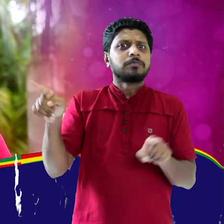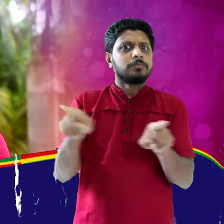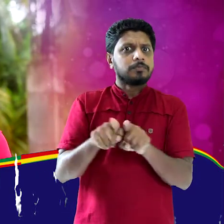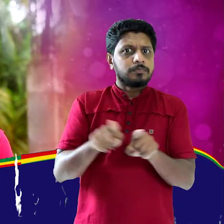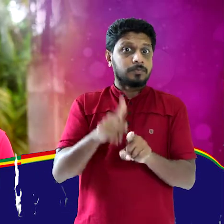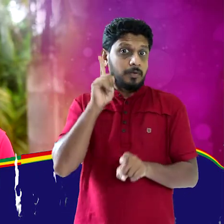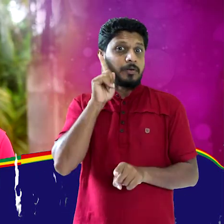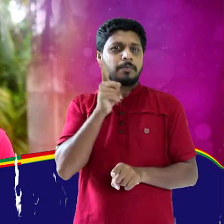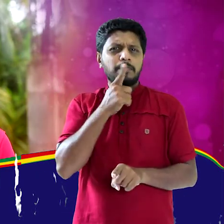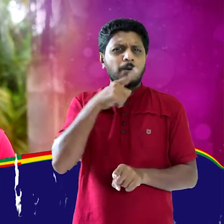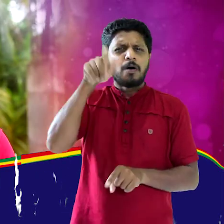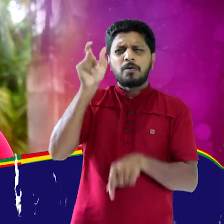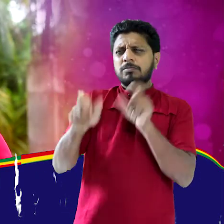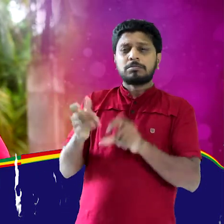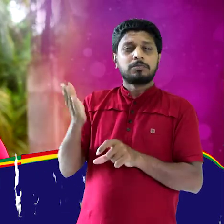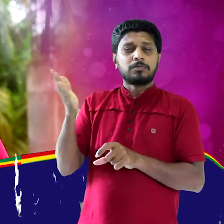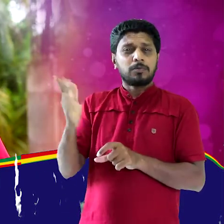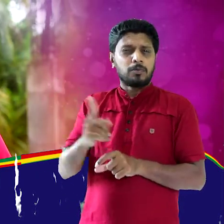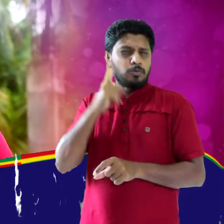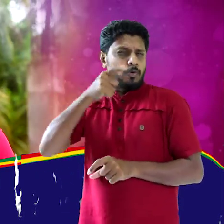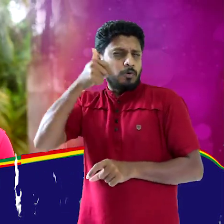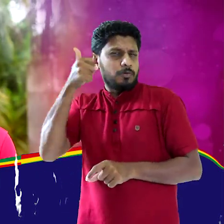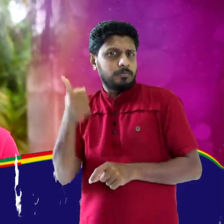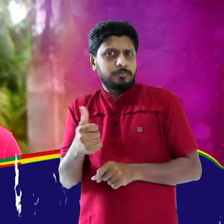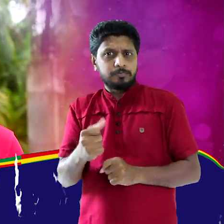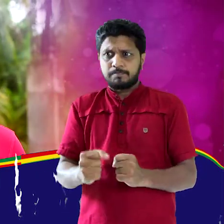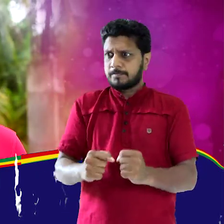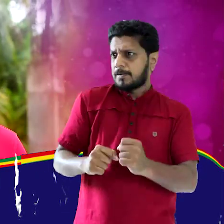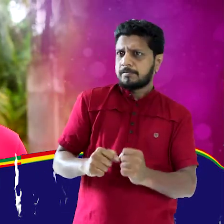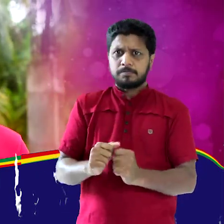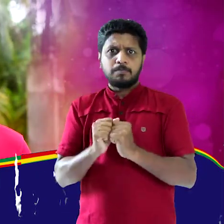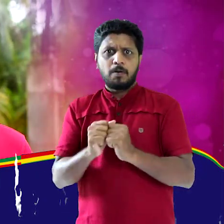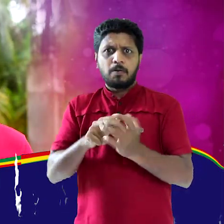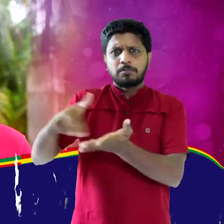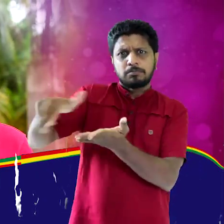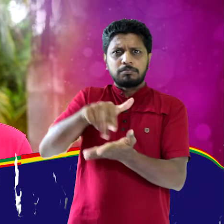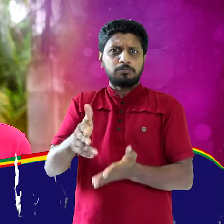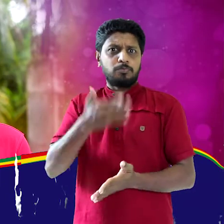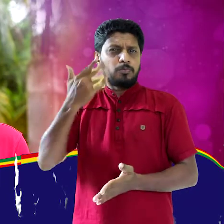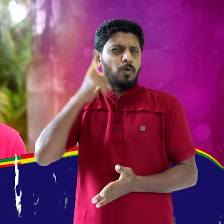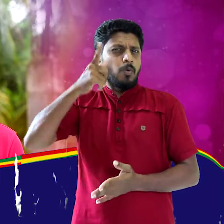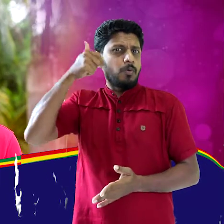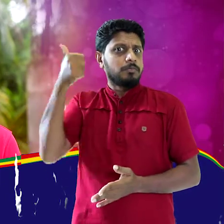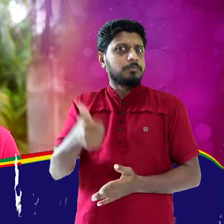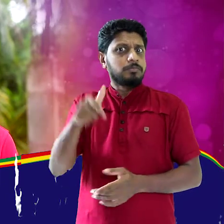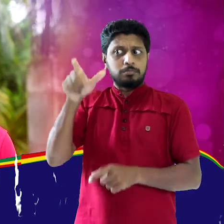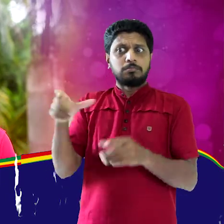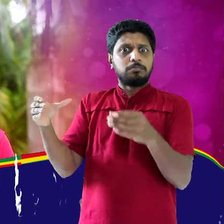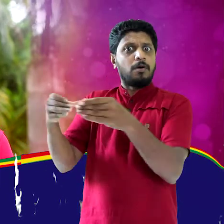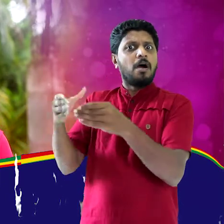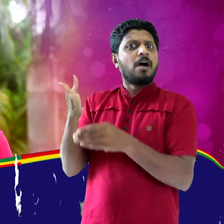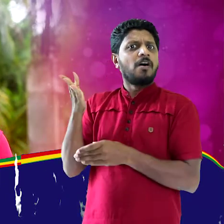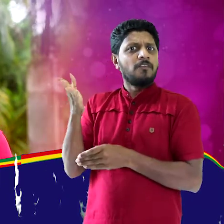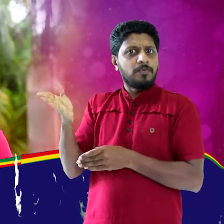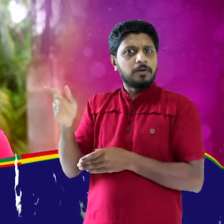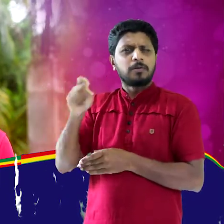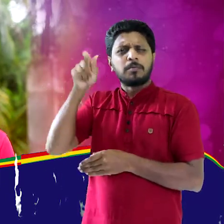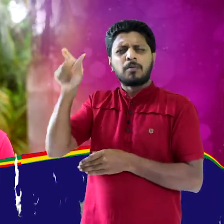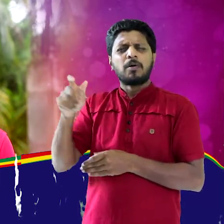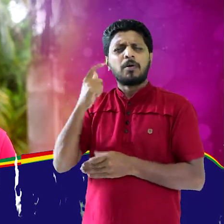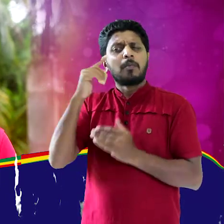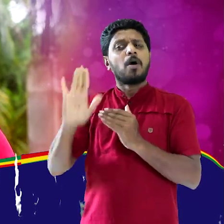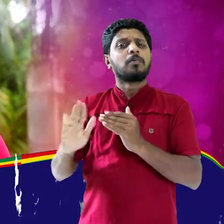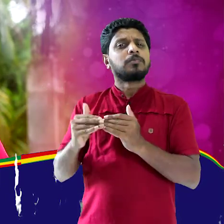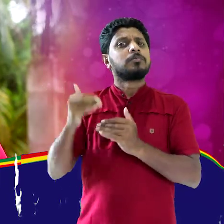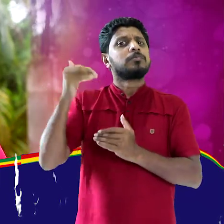කතන ආබාධිත පිරිවැසියන් ඔවුන් ඉතාමත් විශාල දක්ෂතාවයන් සහ ඔවුන්ගේ විචල්‍ය සැකියාවන් රහසක් තියෙන කණ්ඩායමක්. ඉතින් ඔවුන් බලාපොරොත්තු